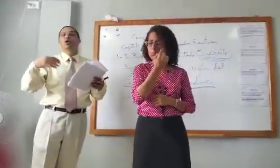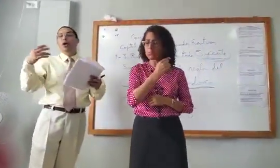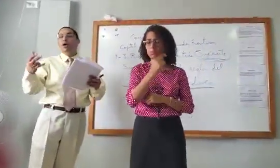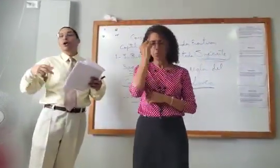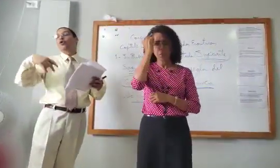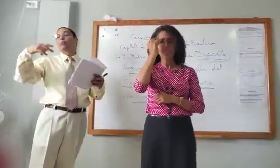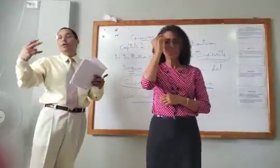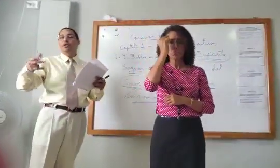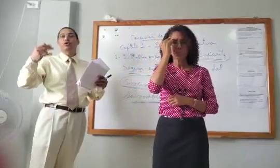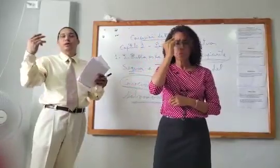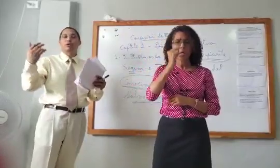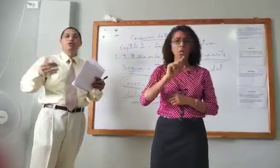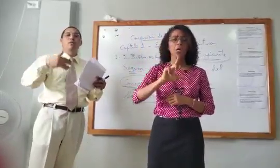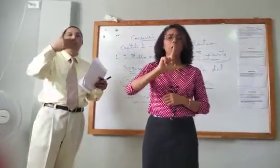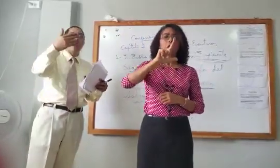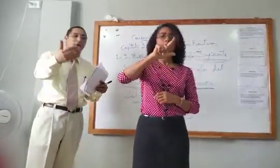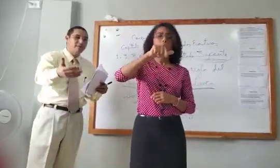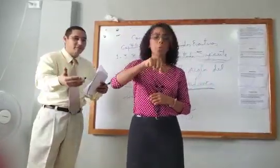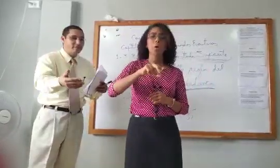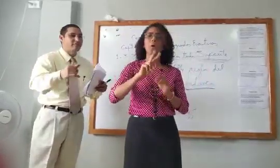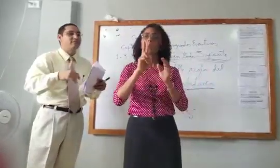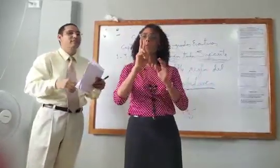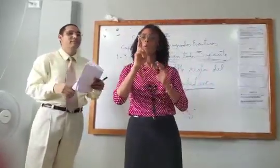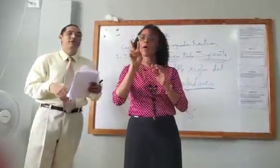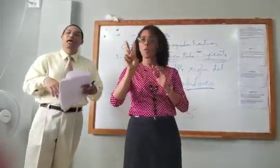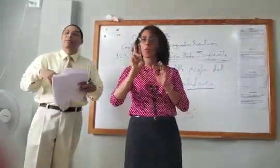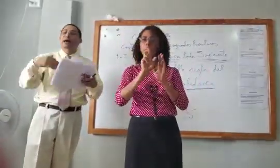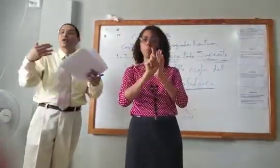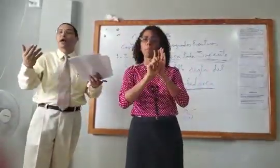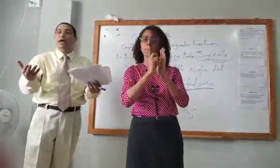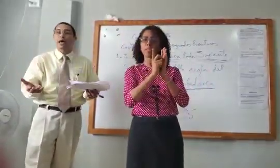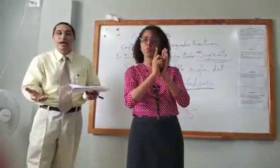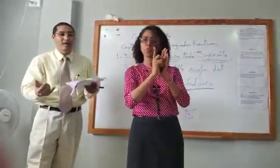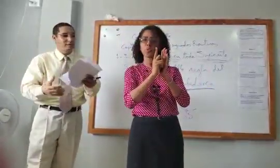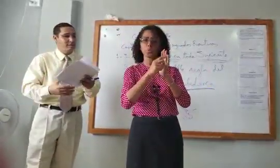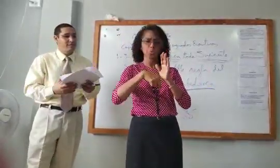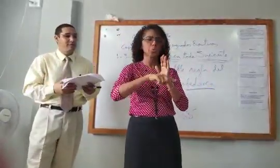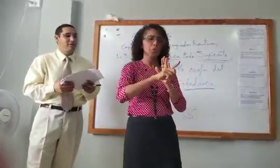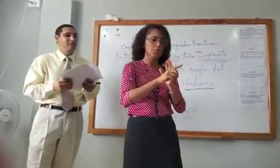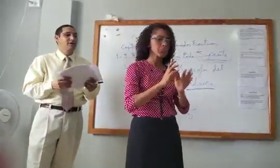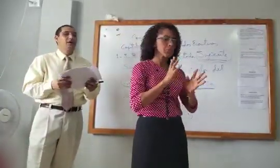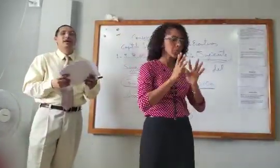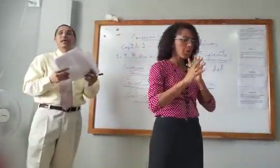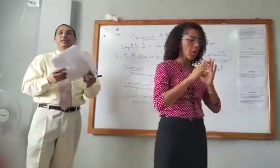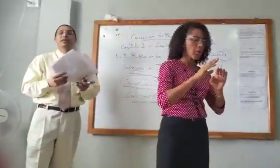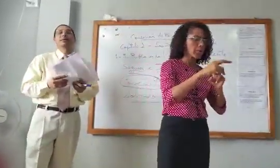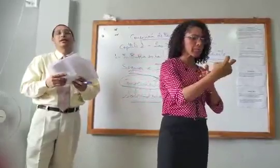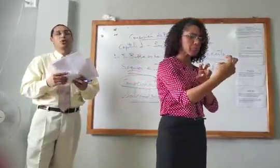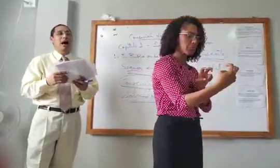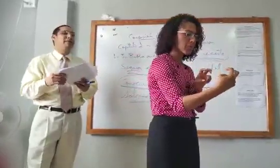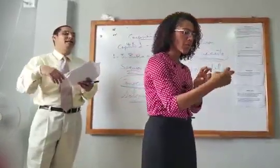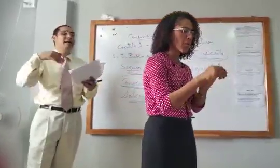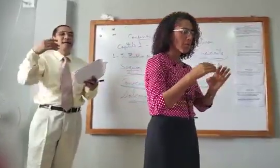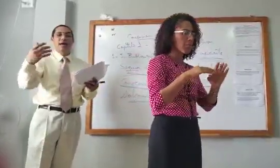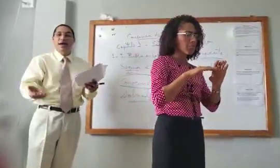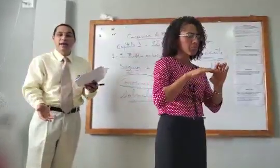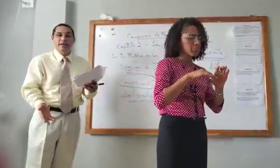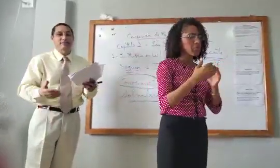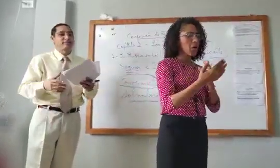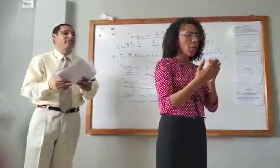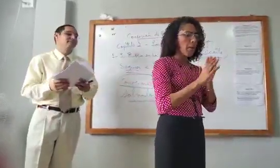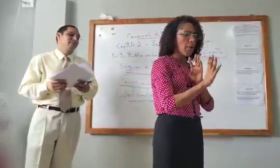y luego a los dos minutos, tres minutos va y habla con él, y le dice, mira tu mami te